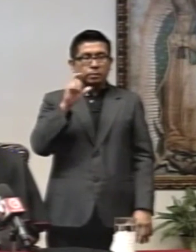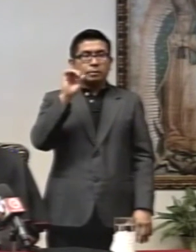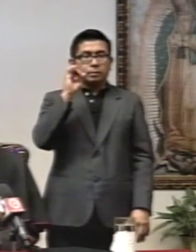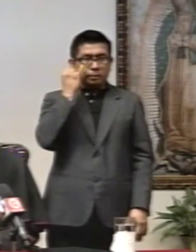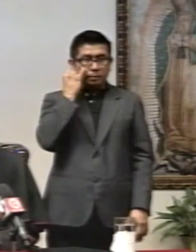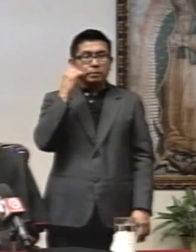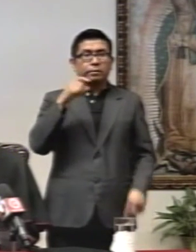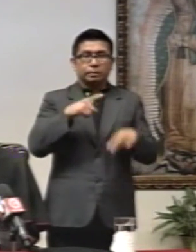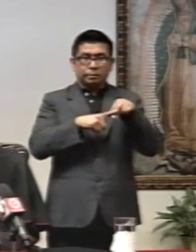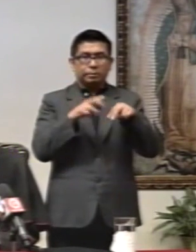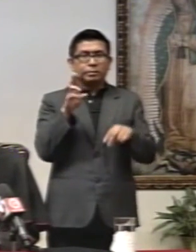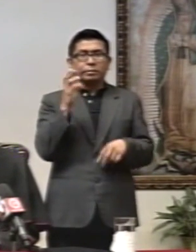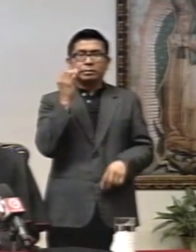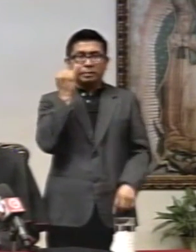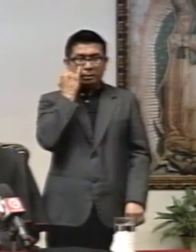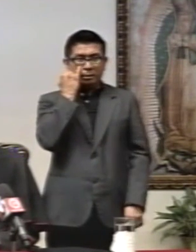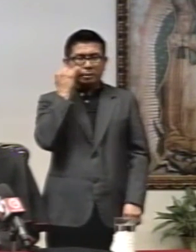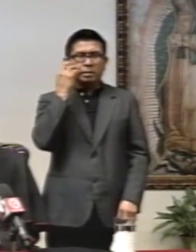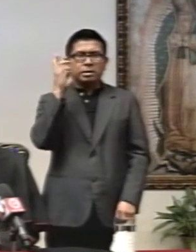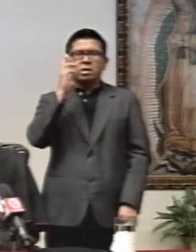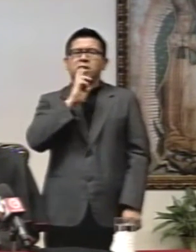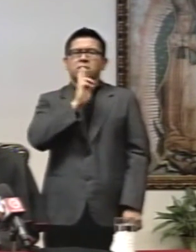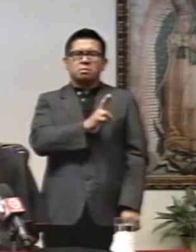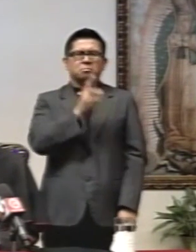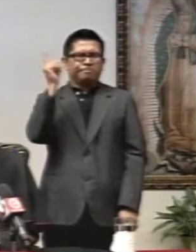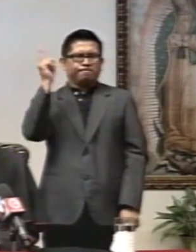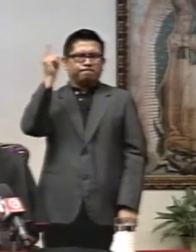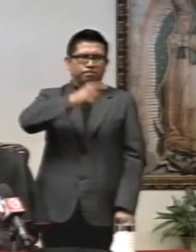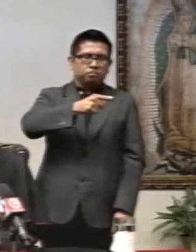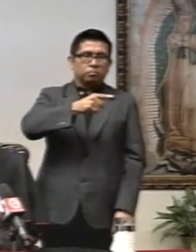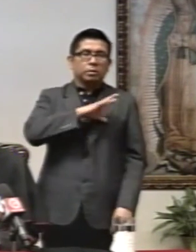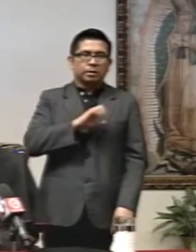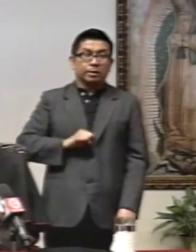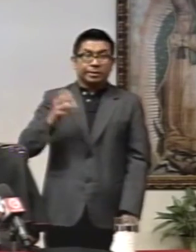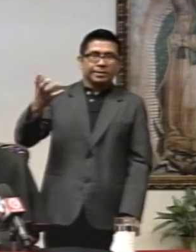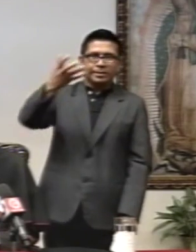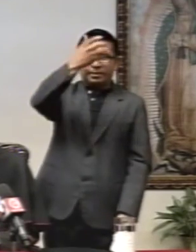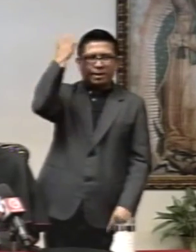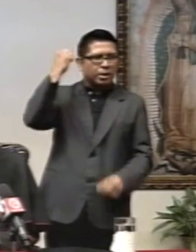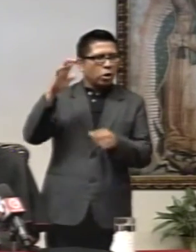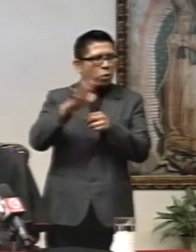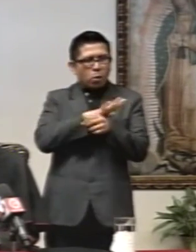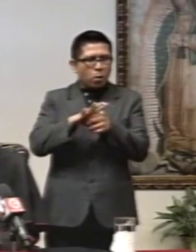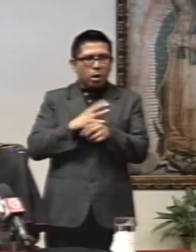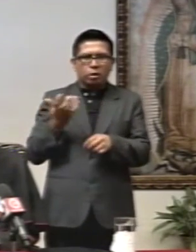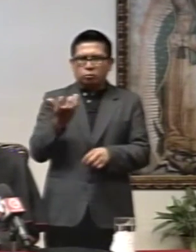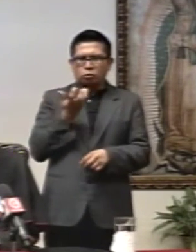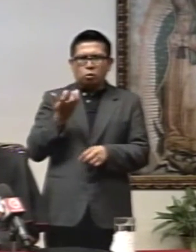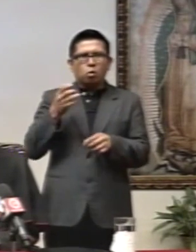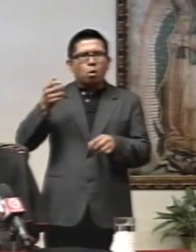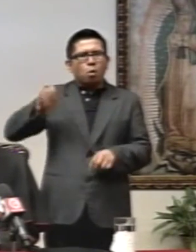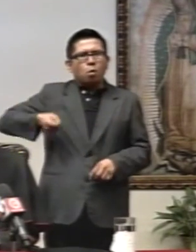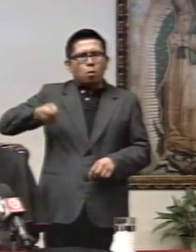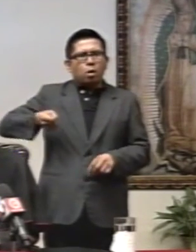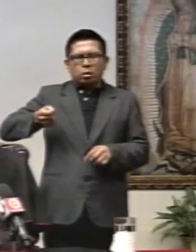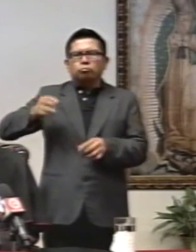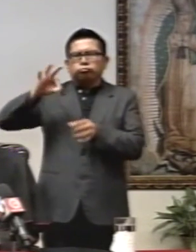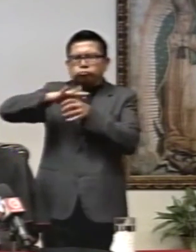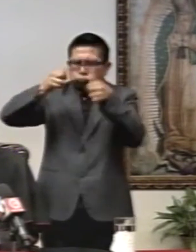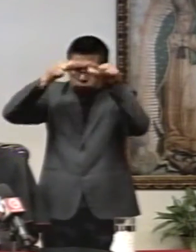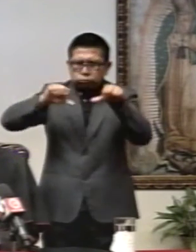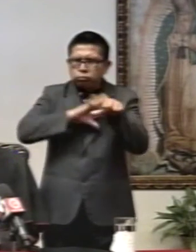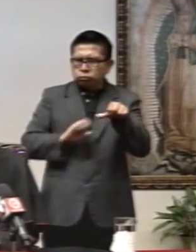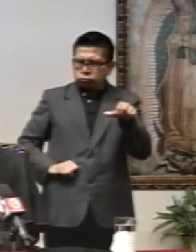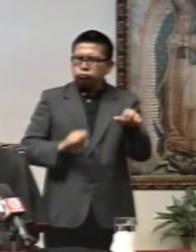hace un fallo totalmente a favor nuestro de manera absoluta, de tal manera que por unanimidad los jueces votaron a favor